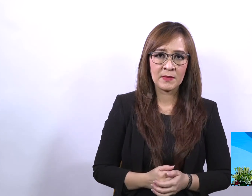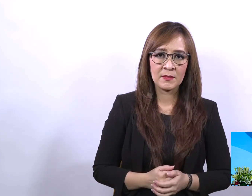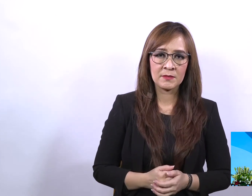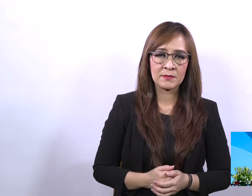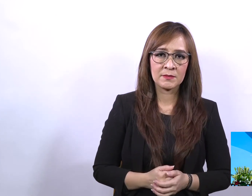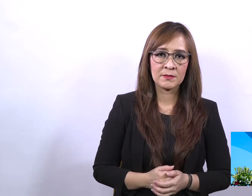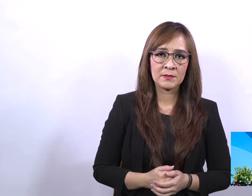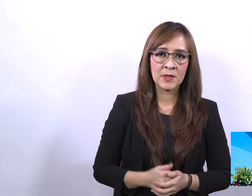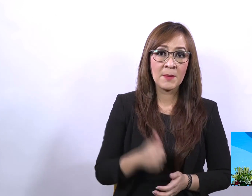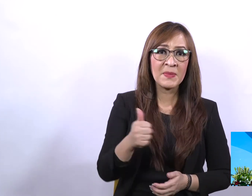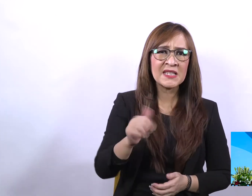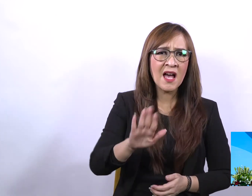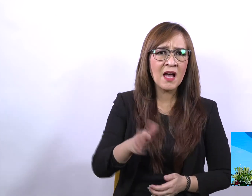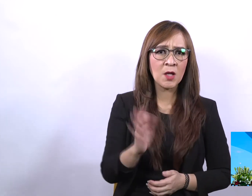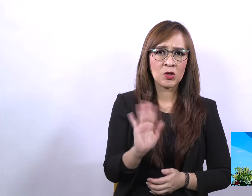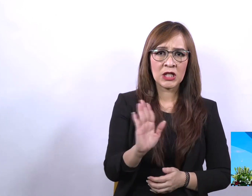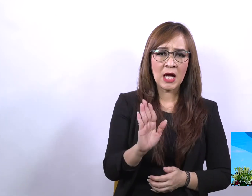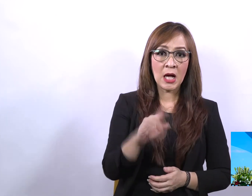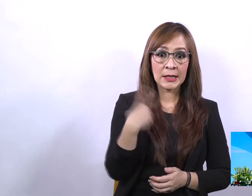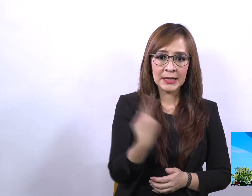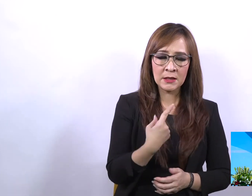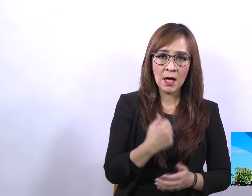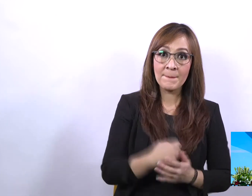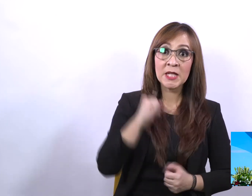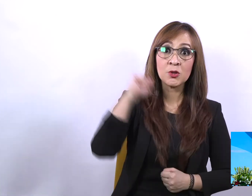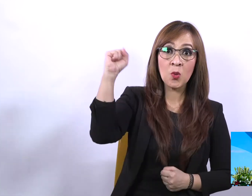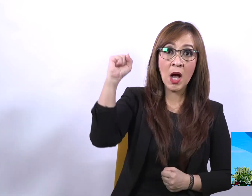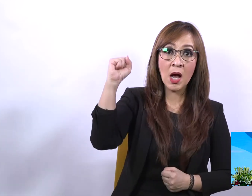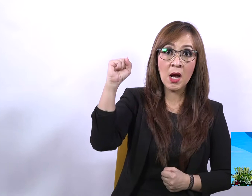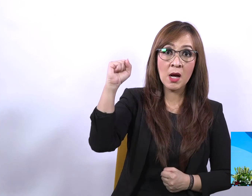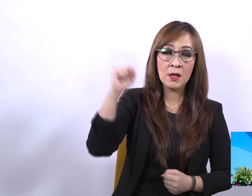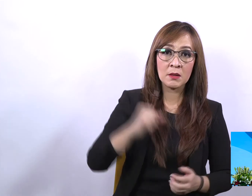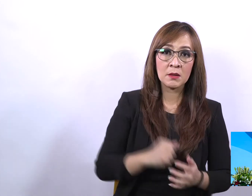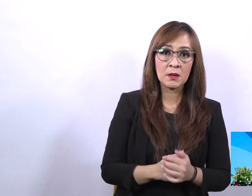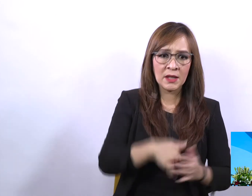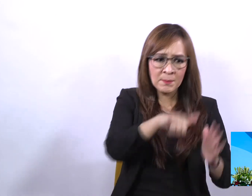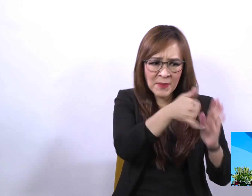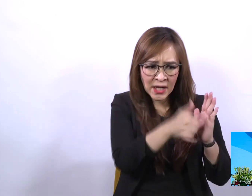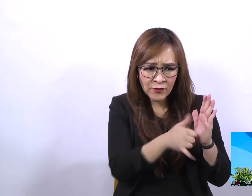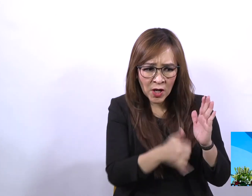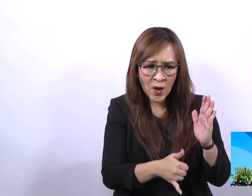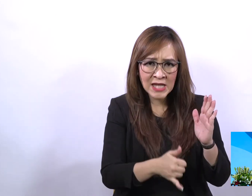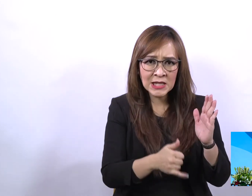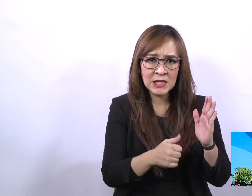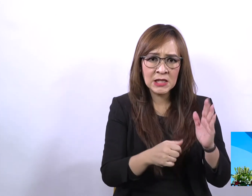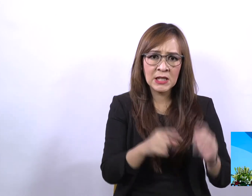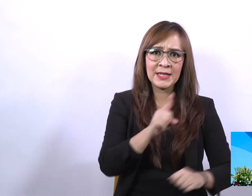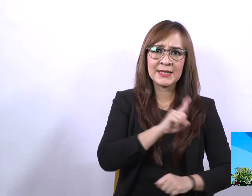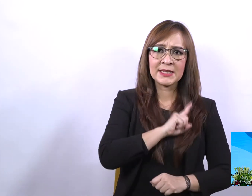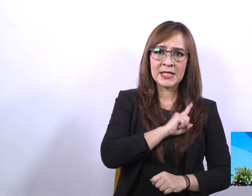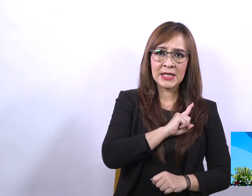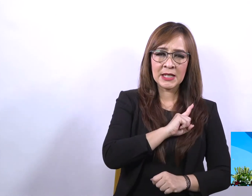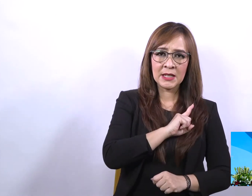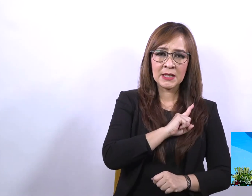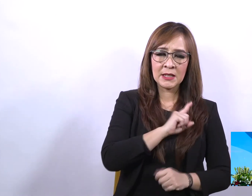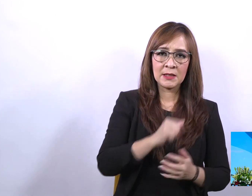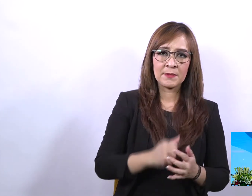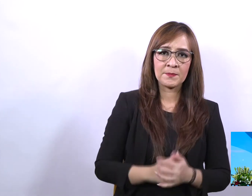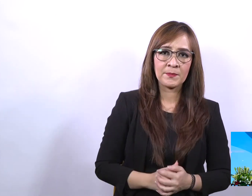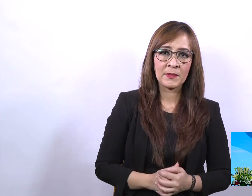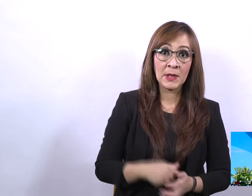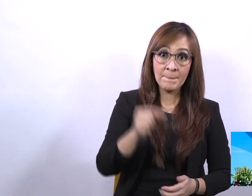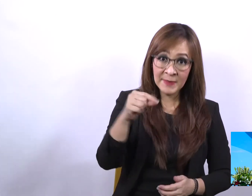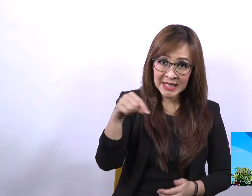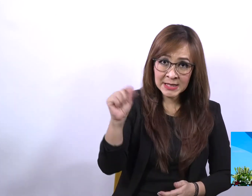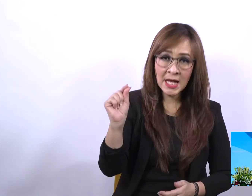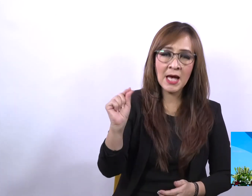Hai Bisa enggak sih kita berjuang pisang enggak sih kita koreksi diri kita sendiri Berhentilah nyalahin orang Berhentilah koreksi orang koleksi